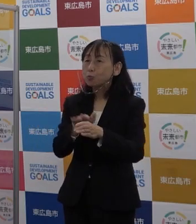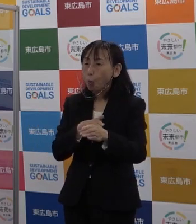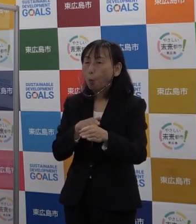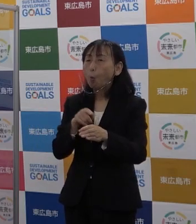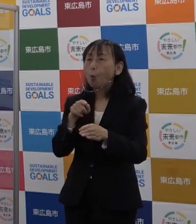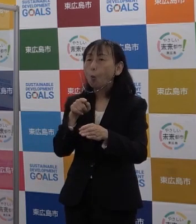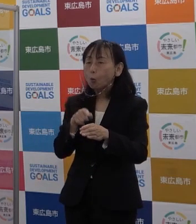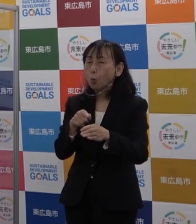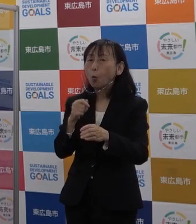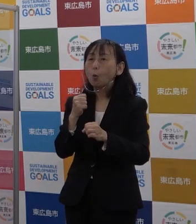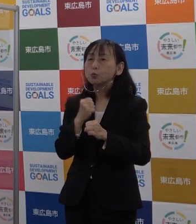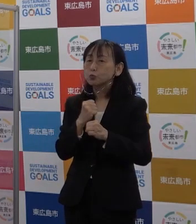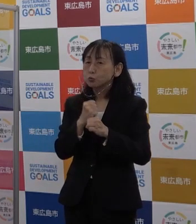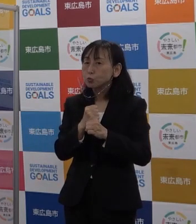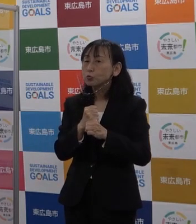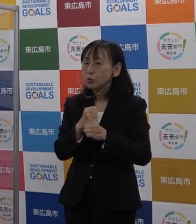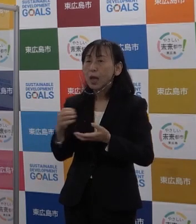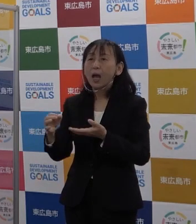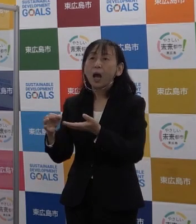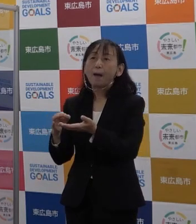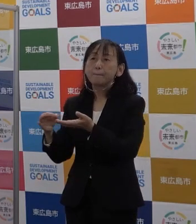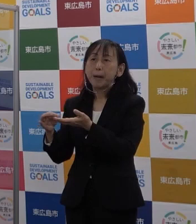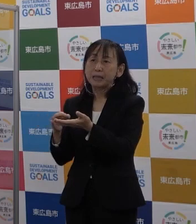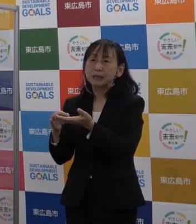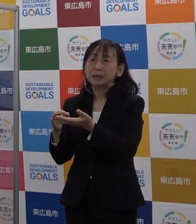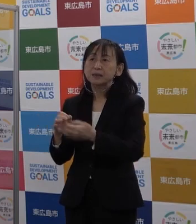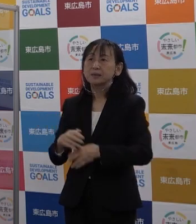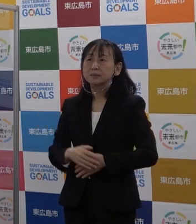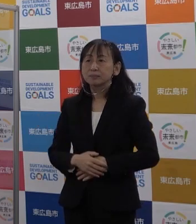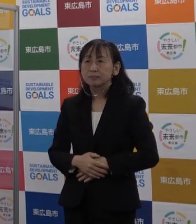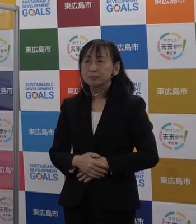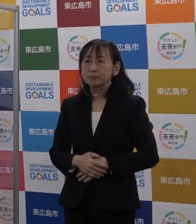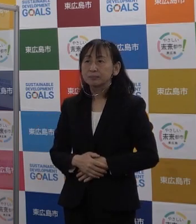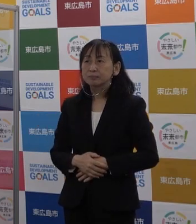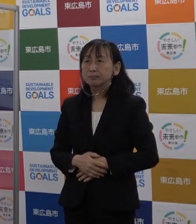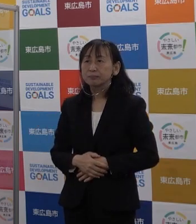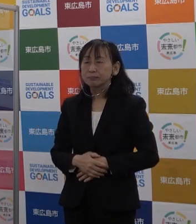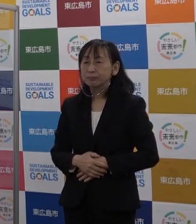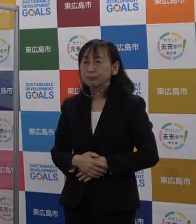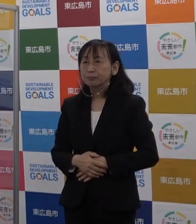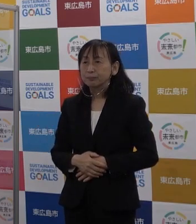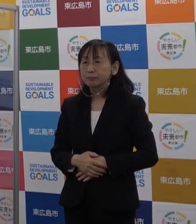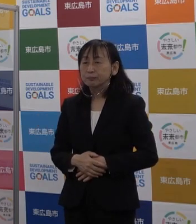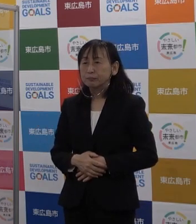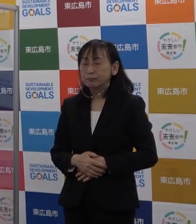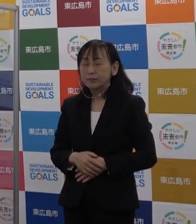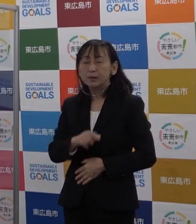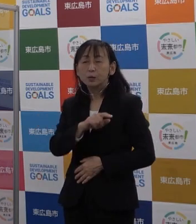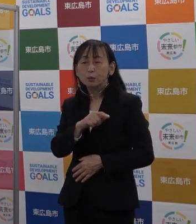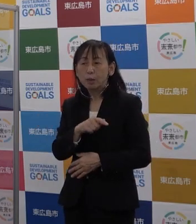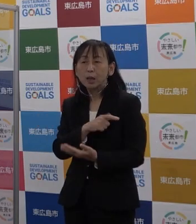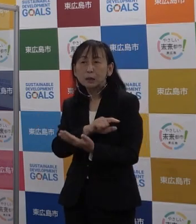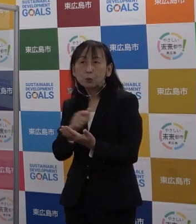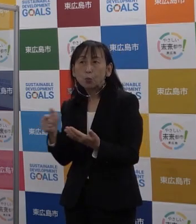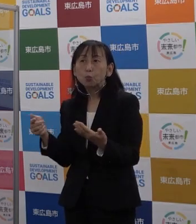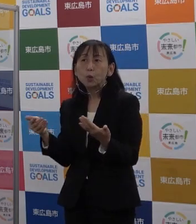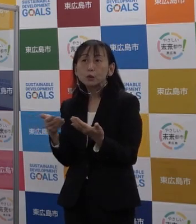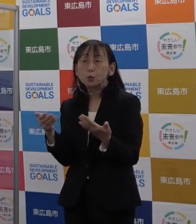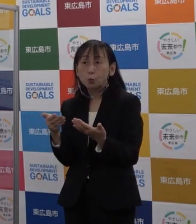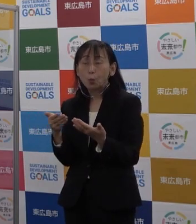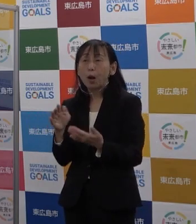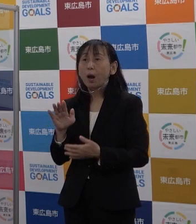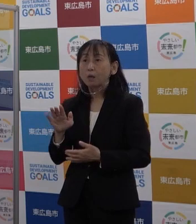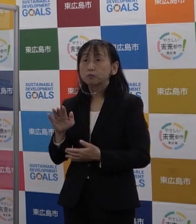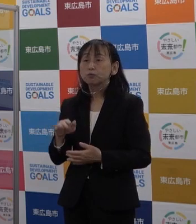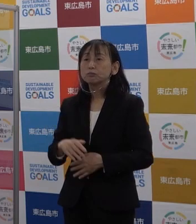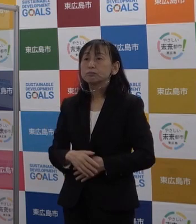弁当の製造販売配達というような、まあ、そのような業務があるということであります。